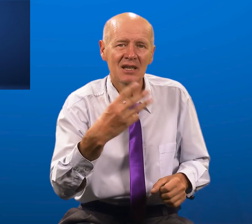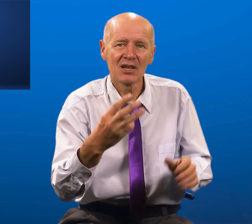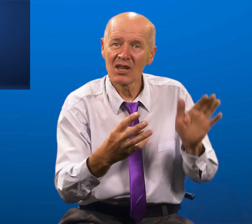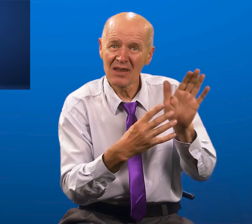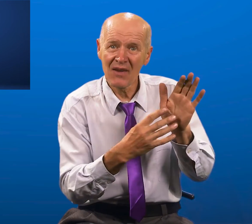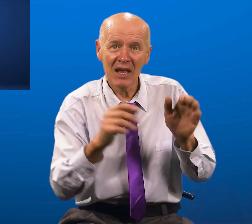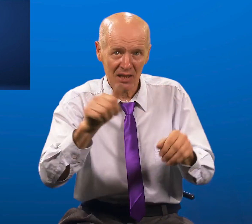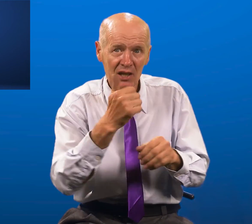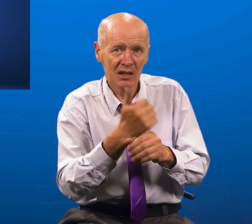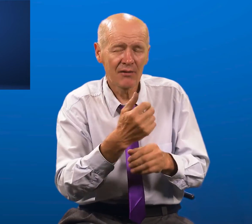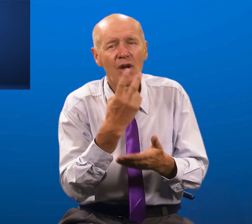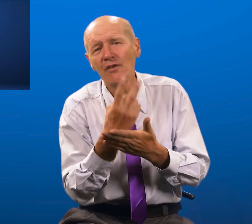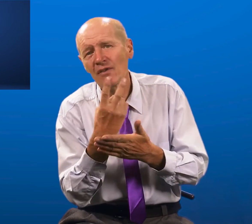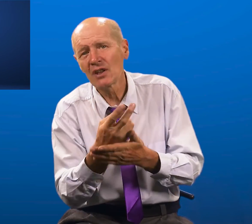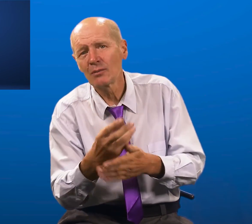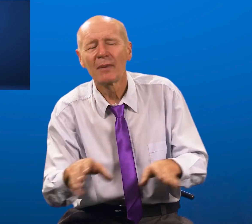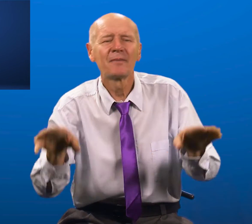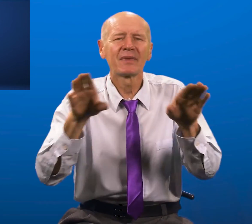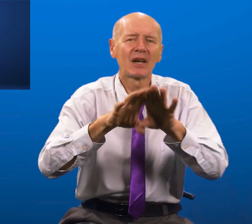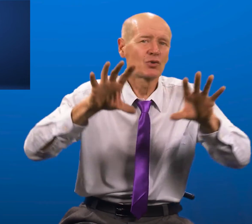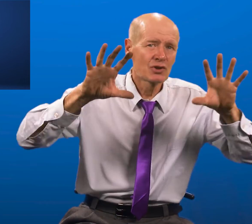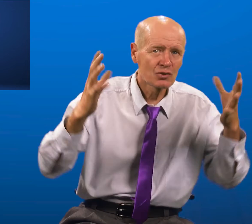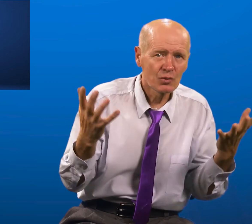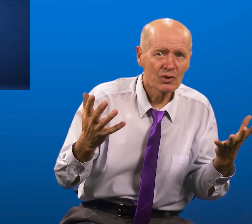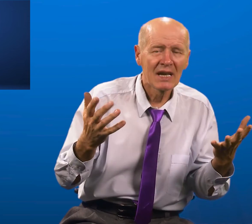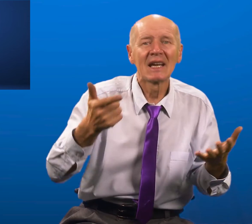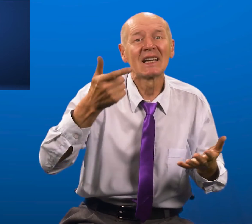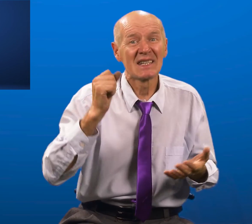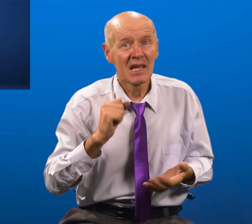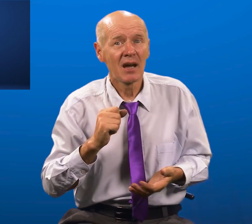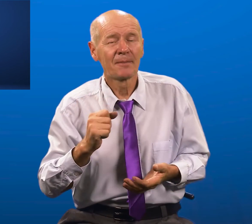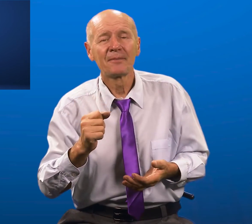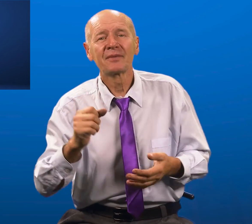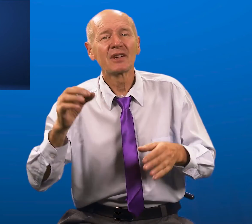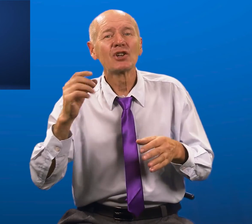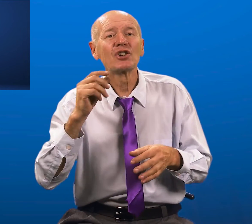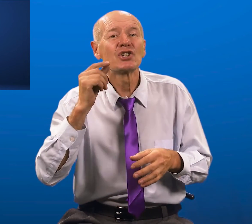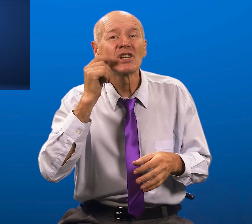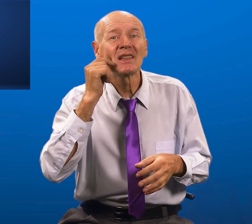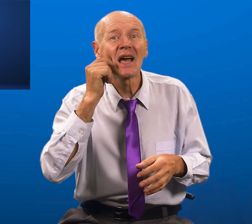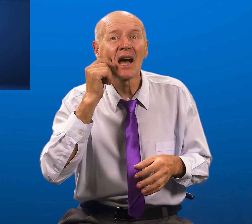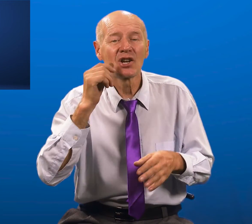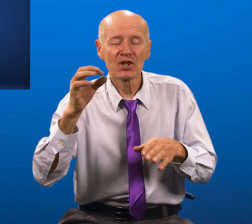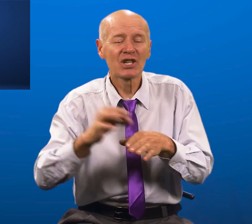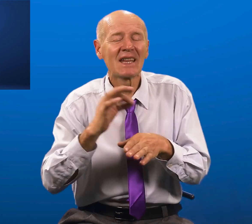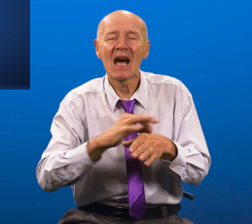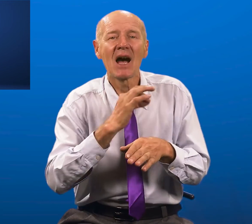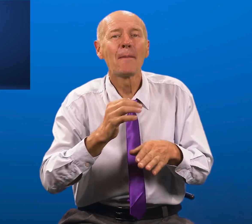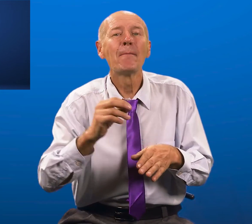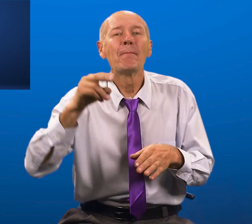сейчас увидеть такой же случай, где жена